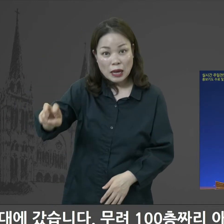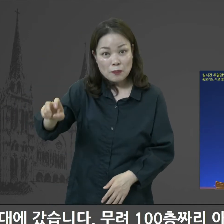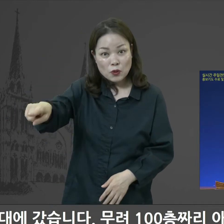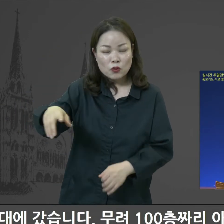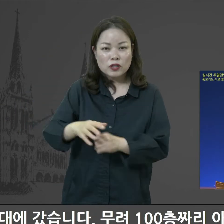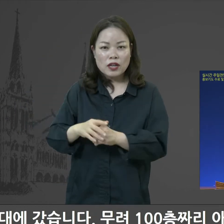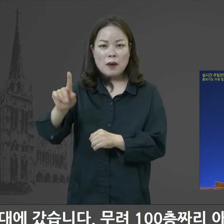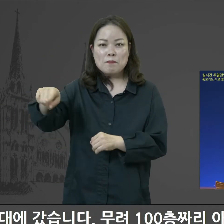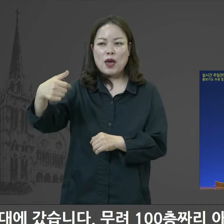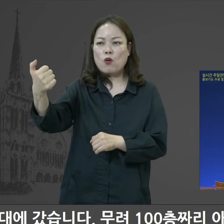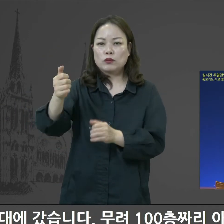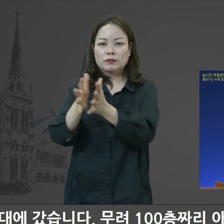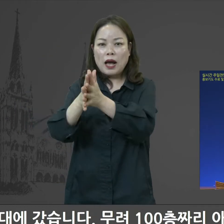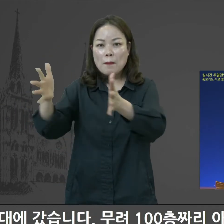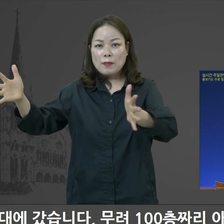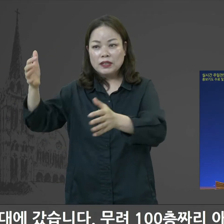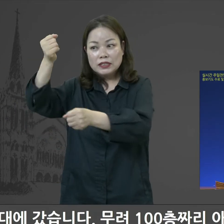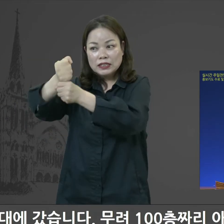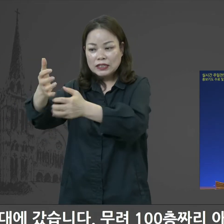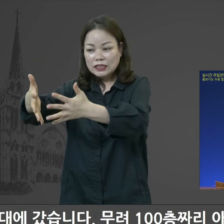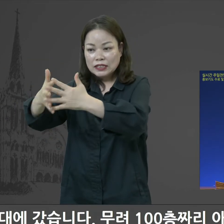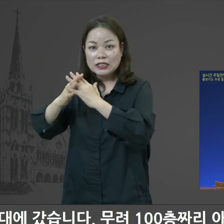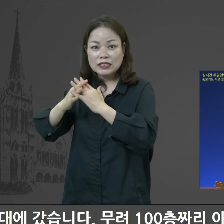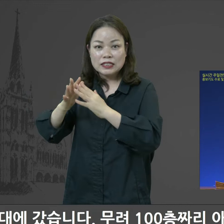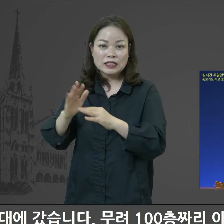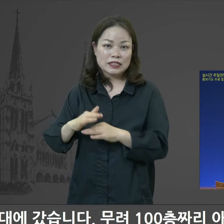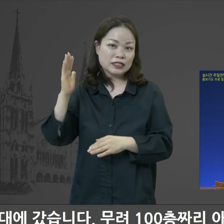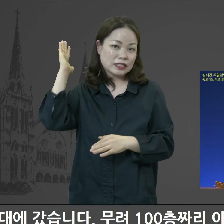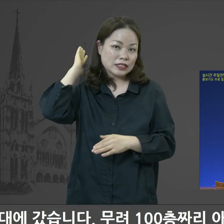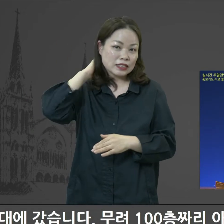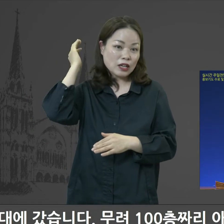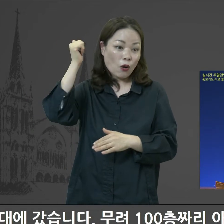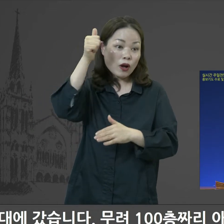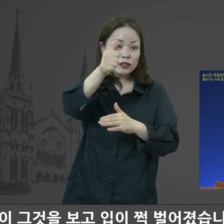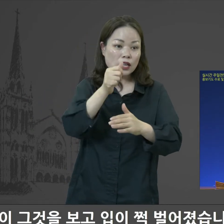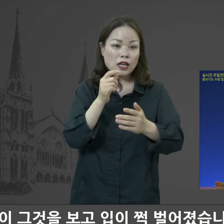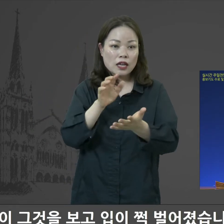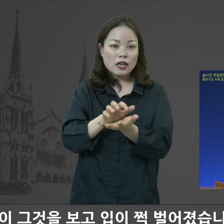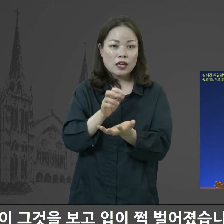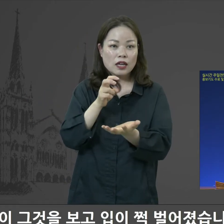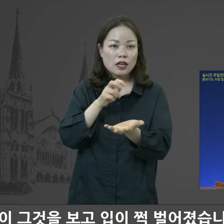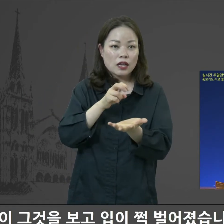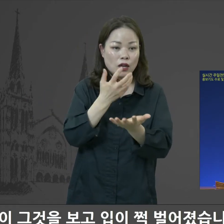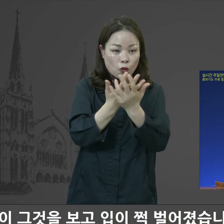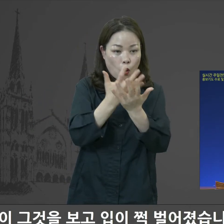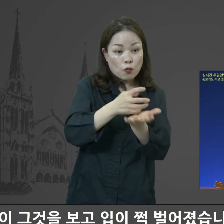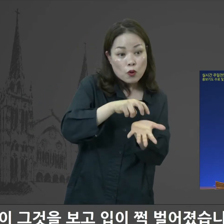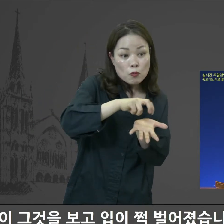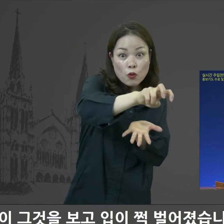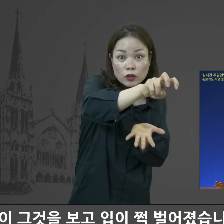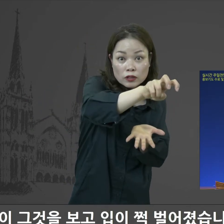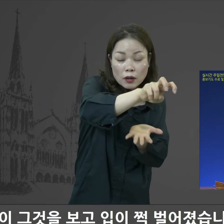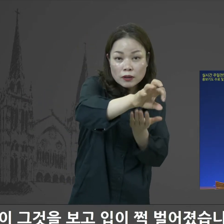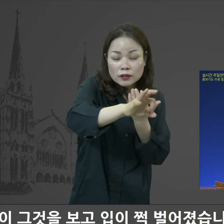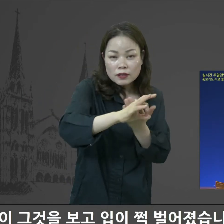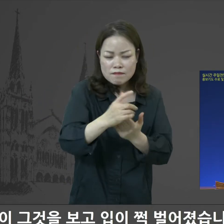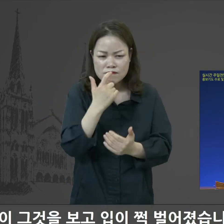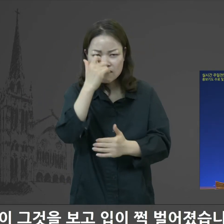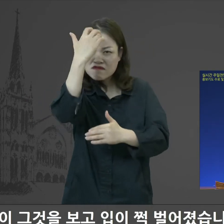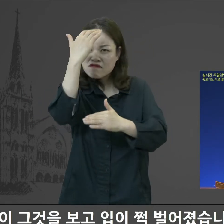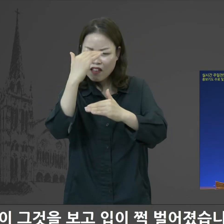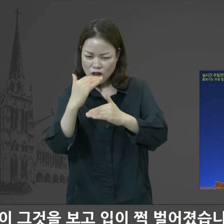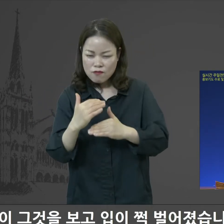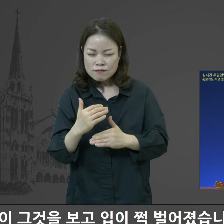150층짜리 아파트를 짓고 싶어서 청와대에 공문을 보낸다고 생각해 봅시다. 멋지게 글을 썼습니다. 내용은